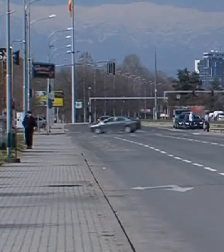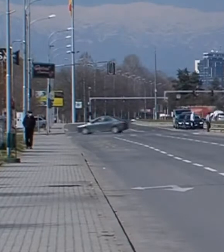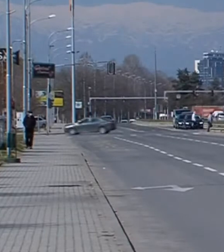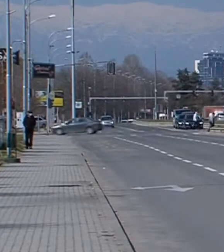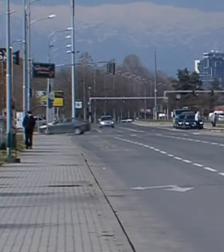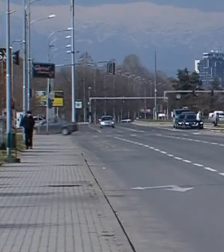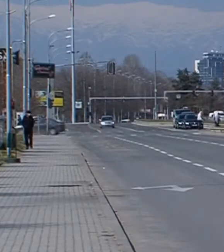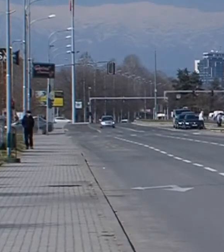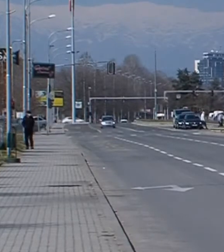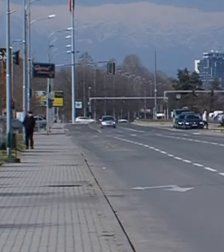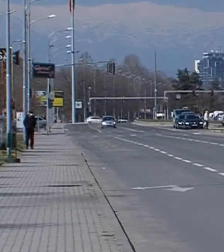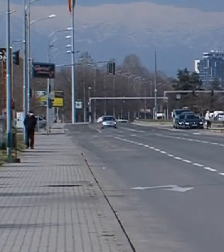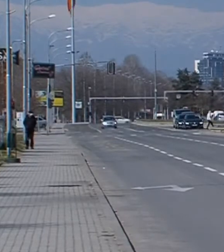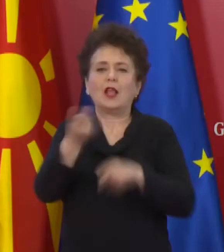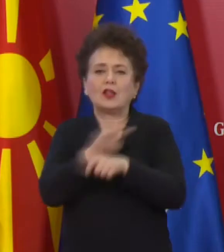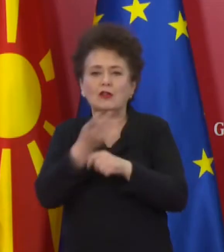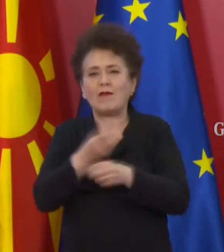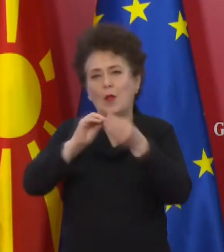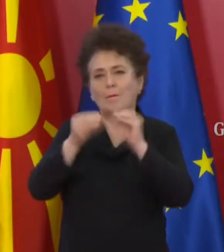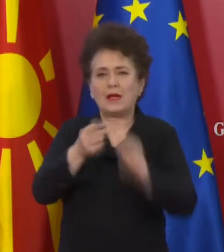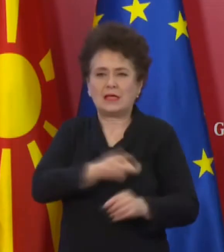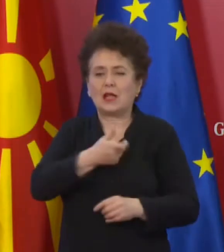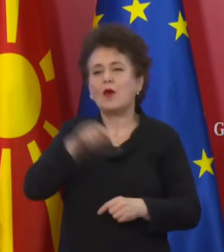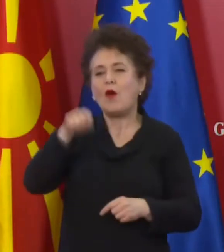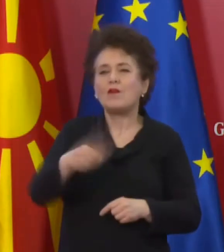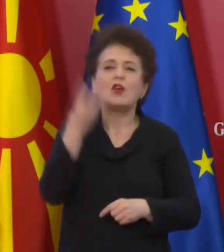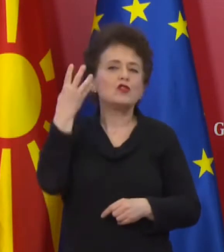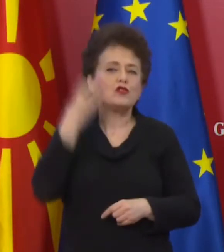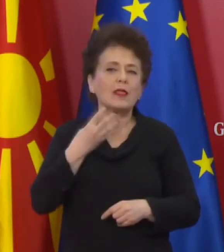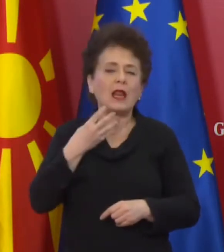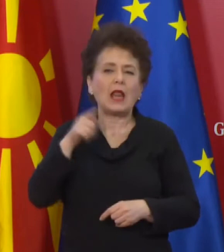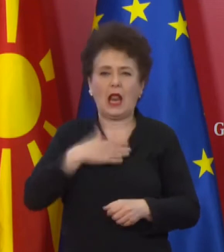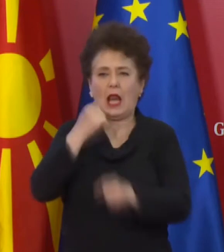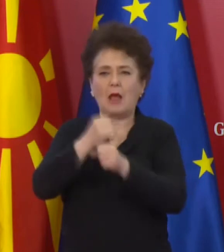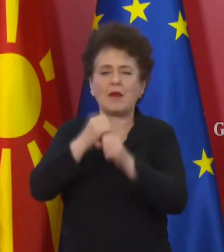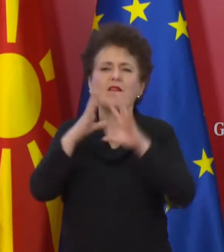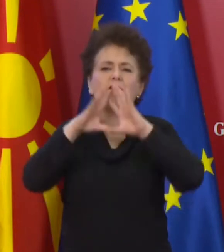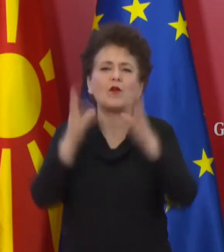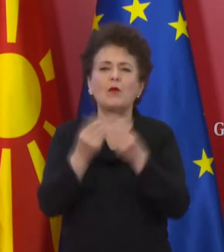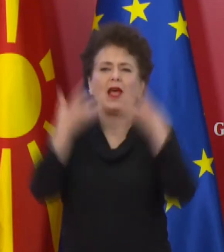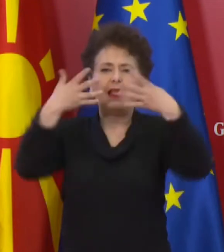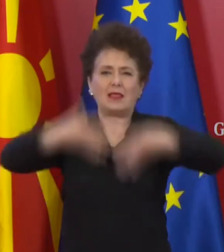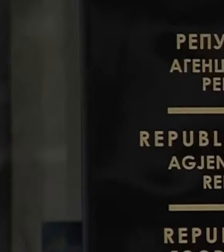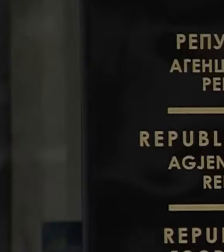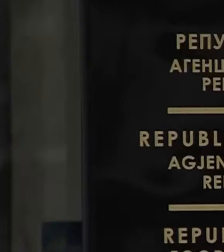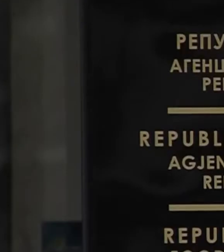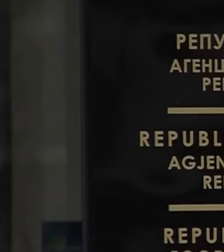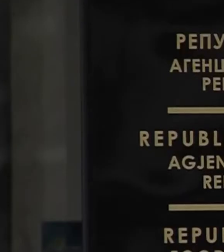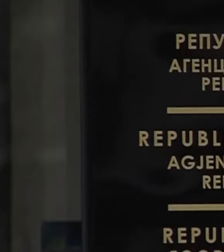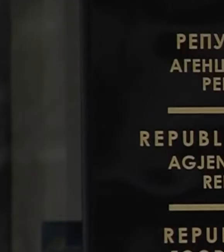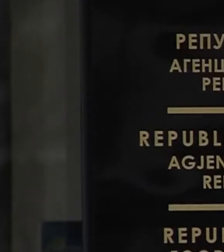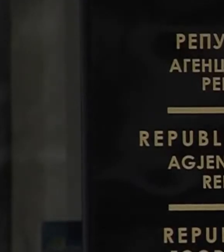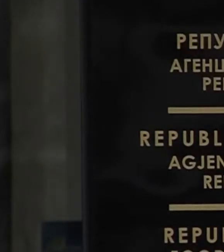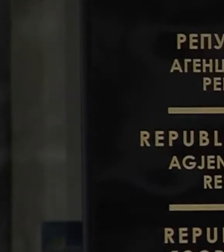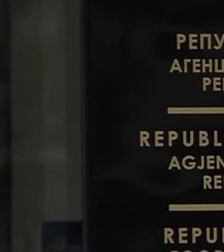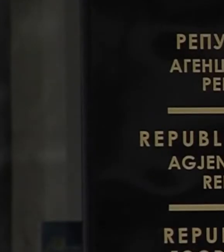11.358 kontrole, njoftoi sot kryetarja e Këshillit Inspektues Magdalena Filipovska Grashovska. Inspektoriati Shtetror i Tregut